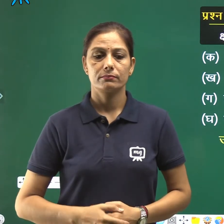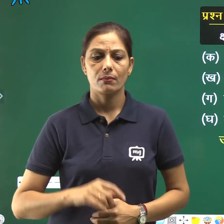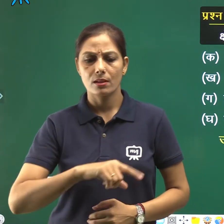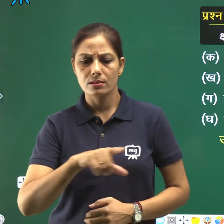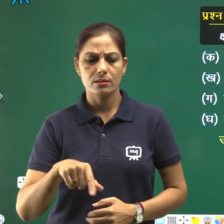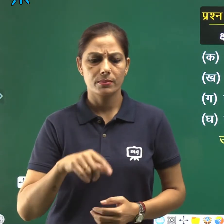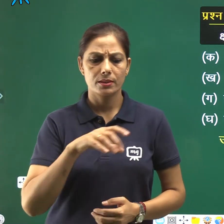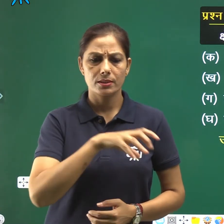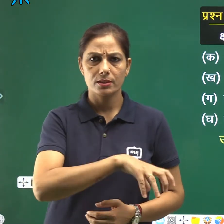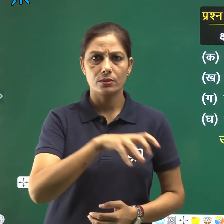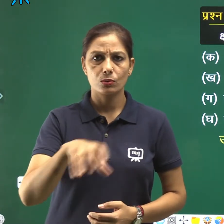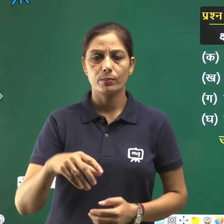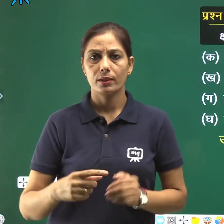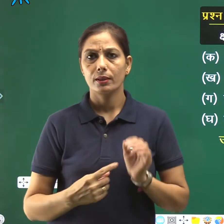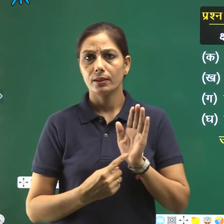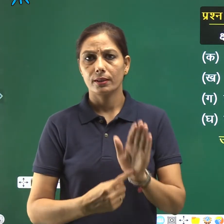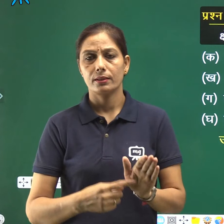सभी क्षेत्रों में दिखाई देते हैं।